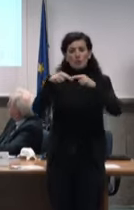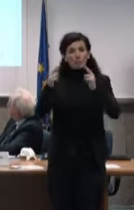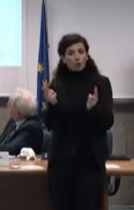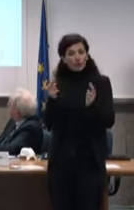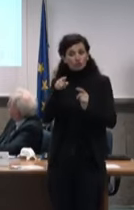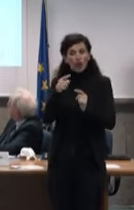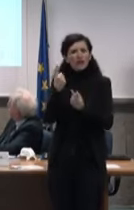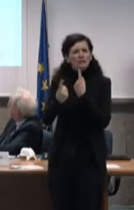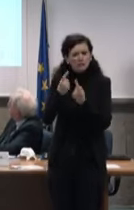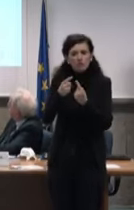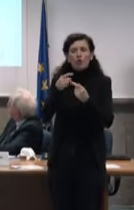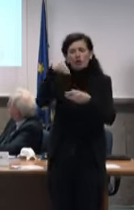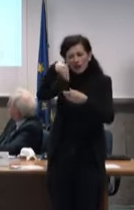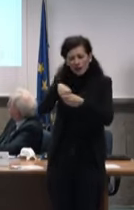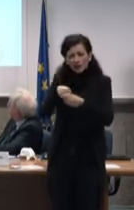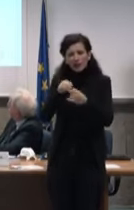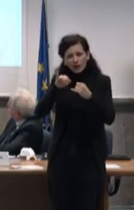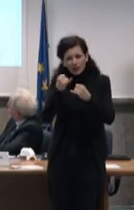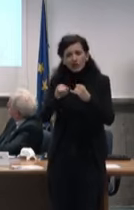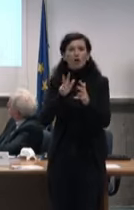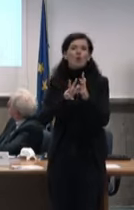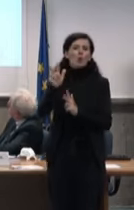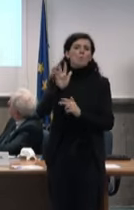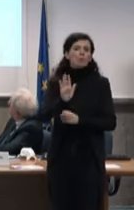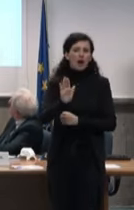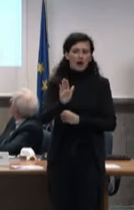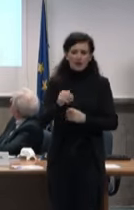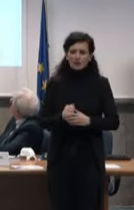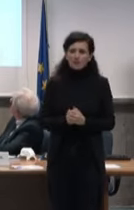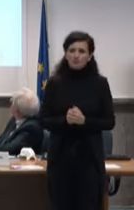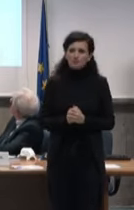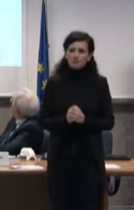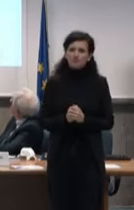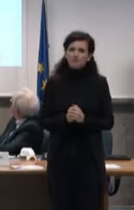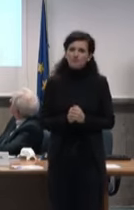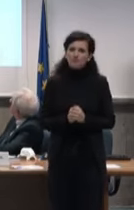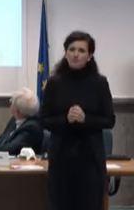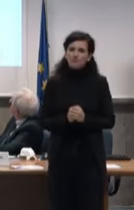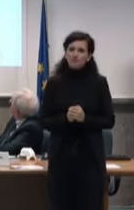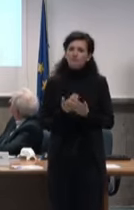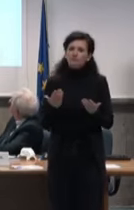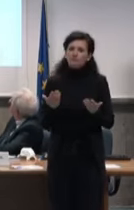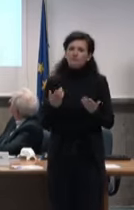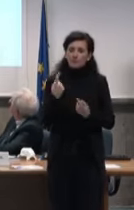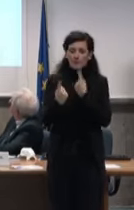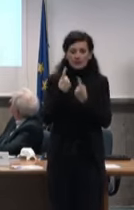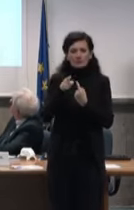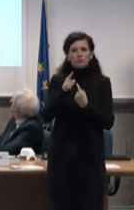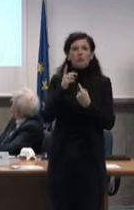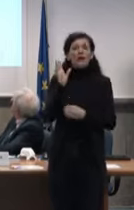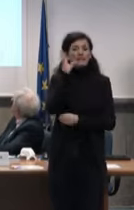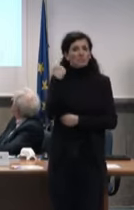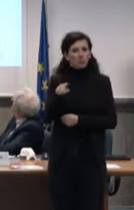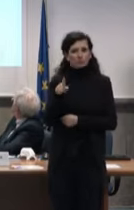livello micro se volete anche comunale qui ovviamente ci troviamo comunque in una situazione che conferma questo è il caso della lombardia